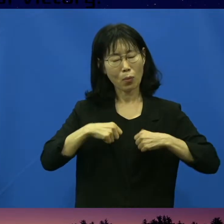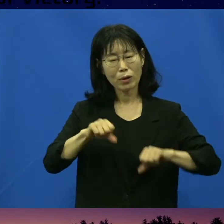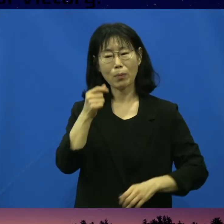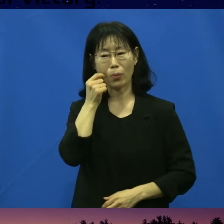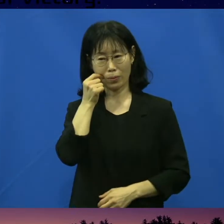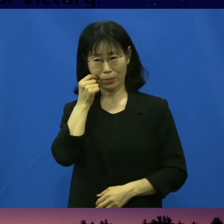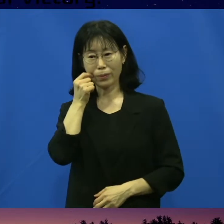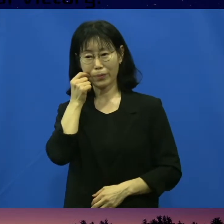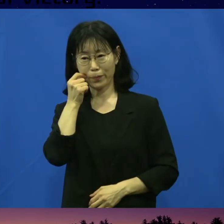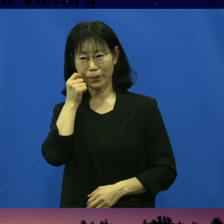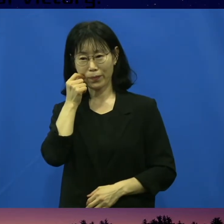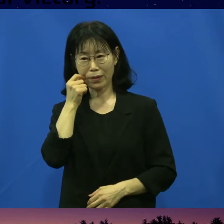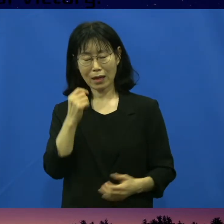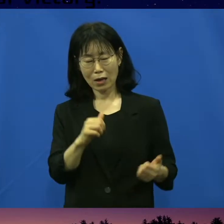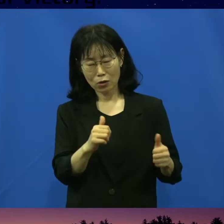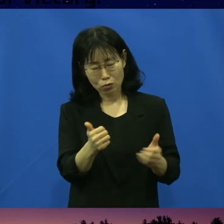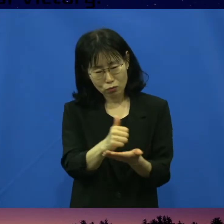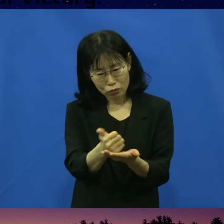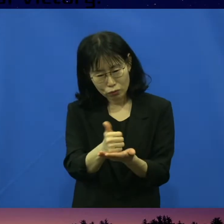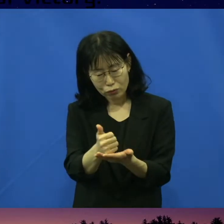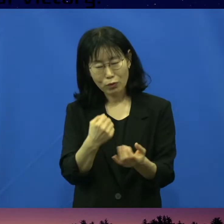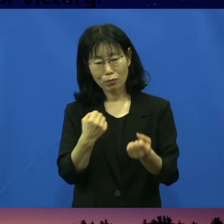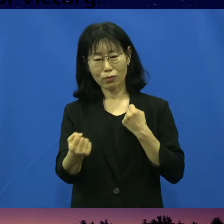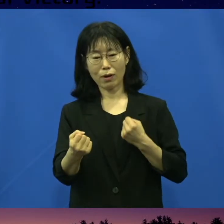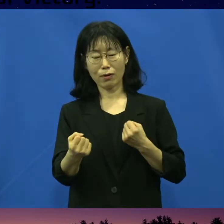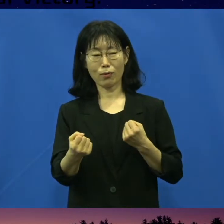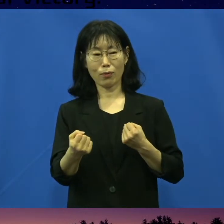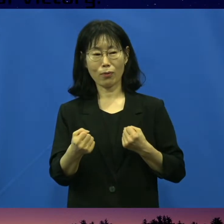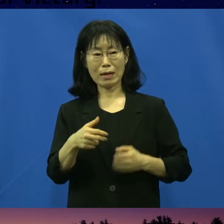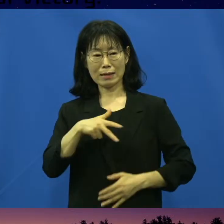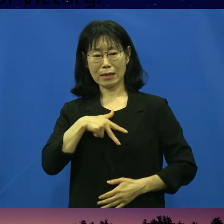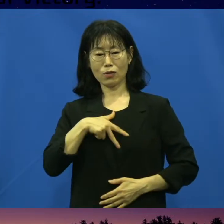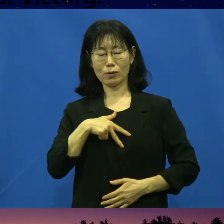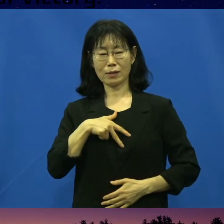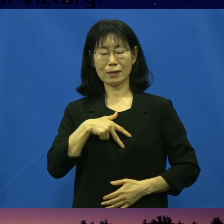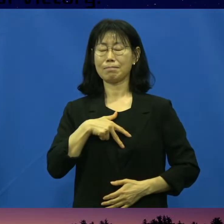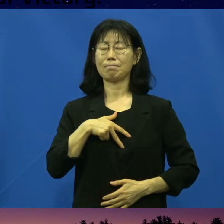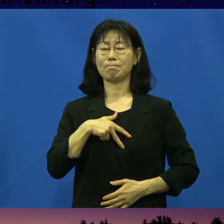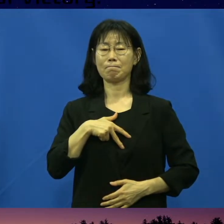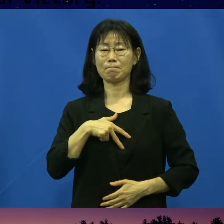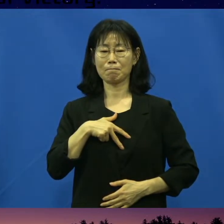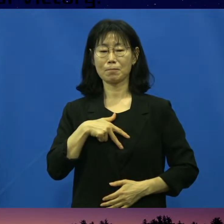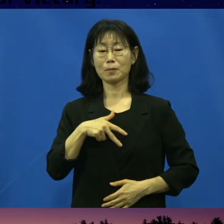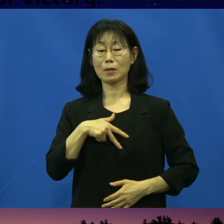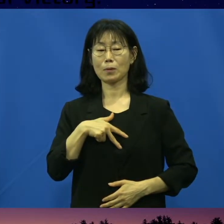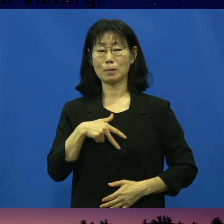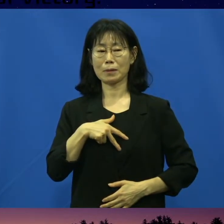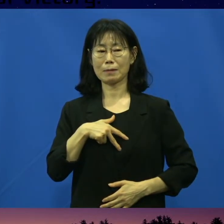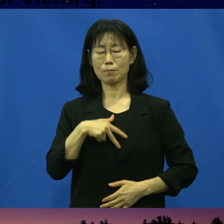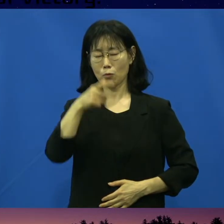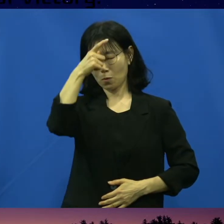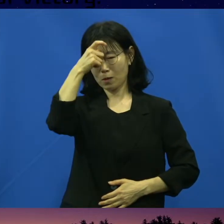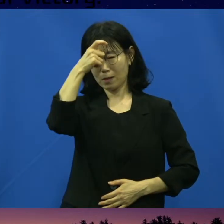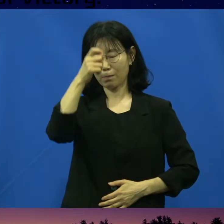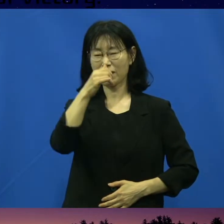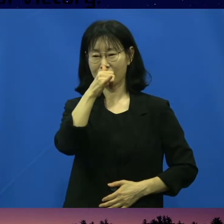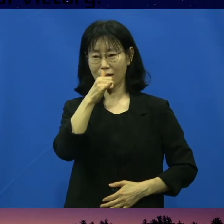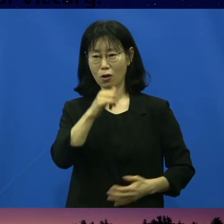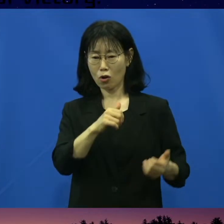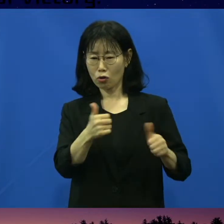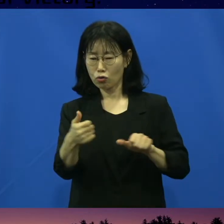다 죽어가면서 무슨 자존심이에요. 그죠? 그러니까 인간은요. 죽기 직전까지 자존심이